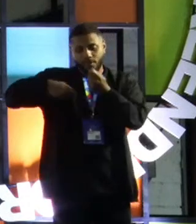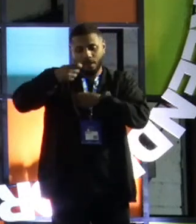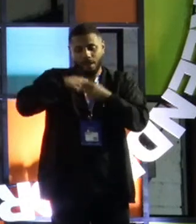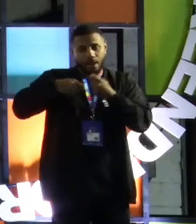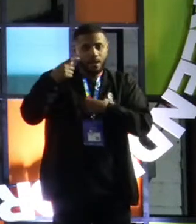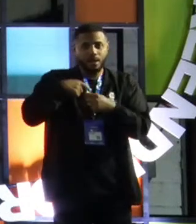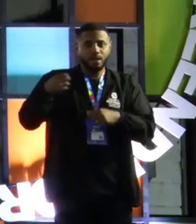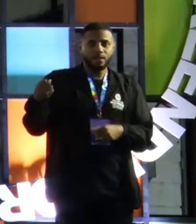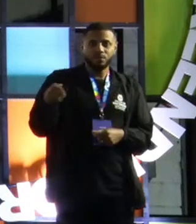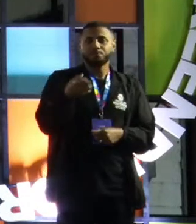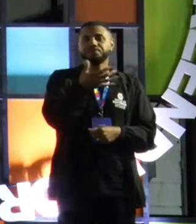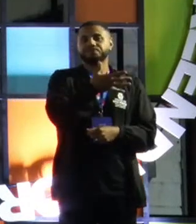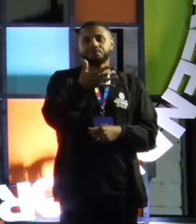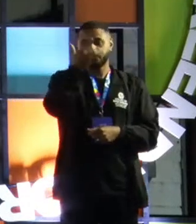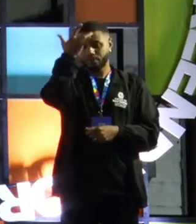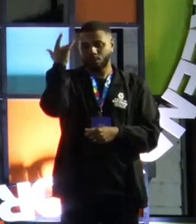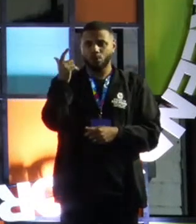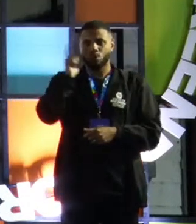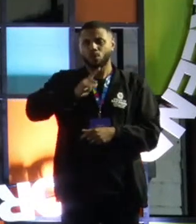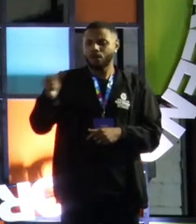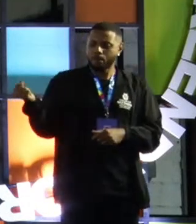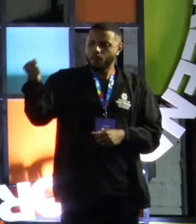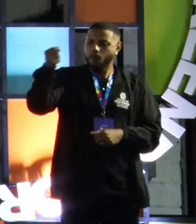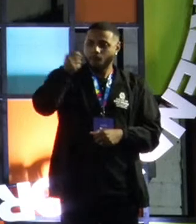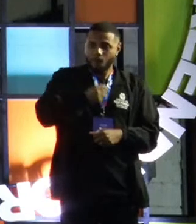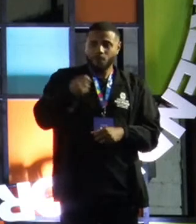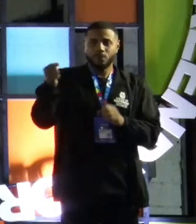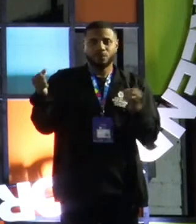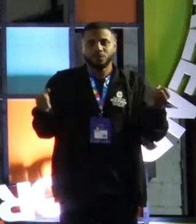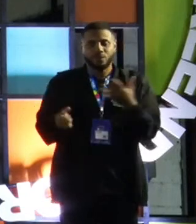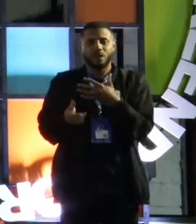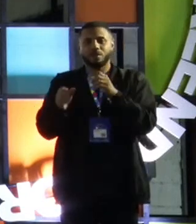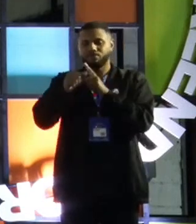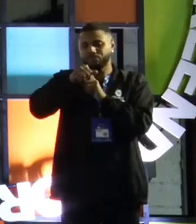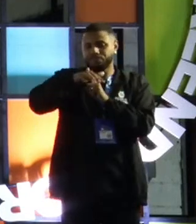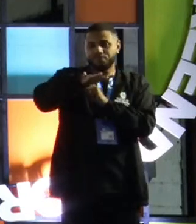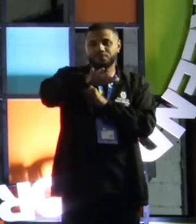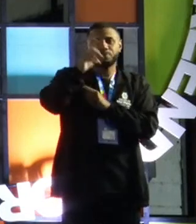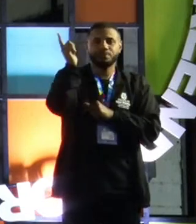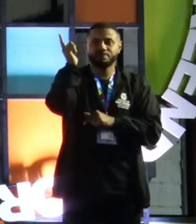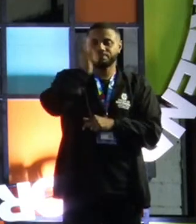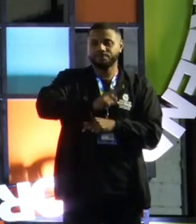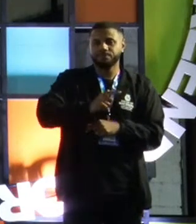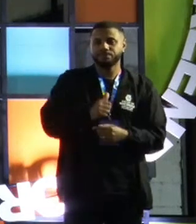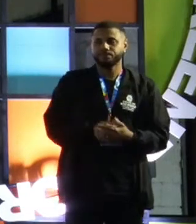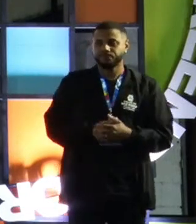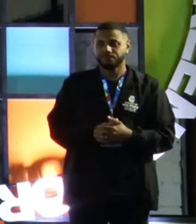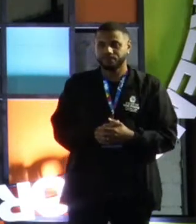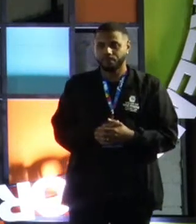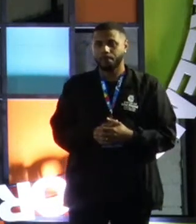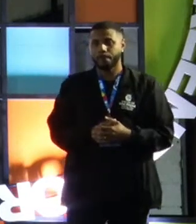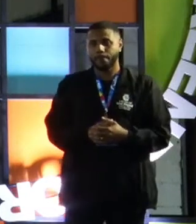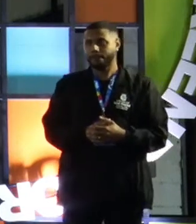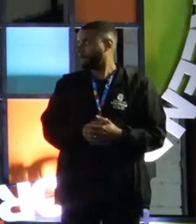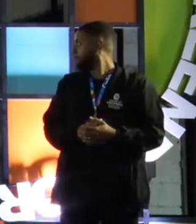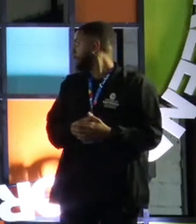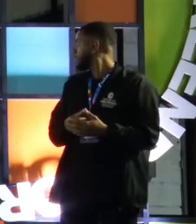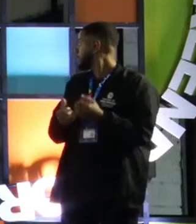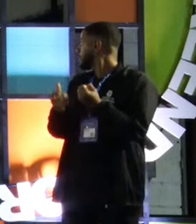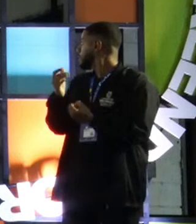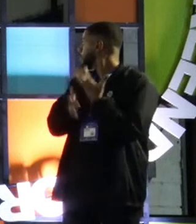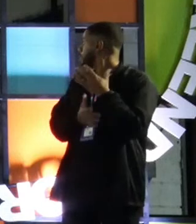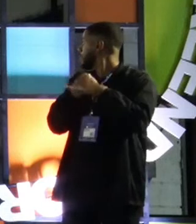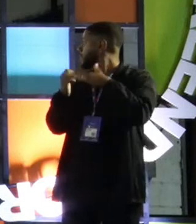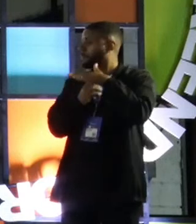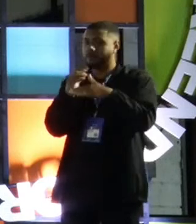vai vir muita gente ainda e só está começando. E aí, com o surgimento da Creator Economy, ela